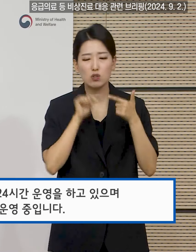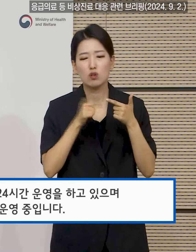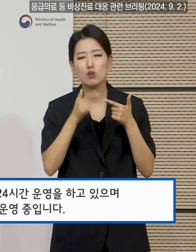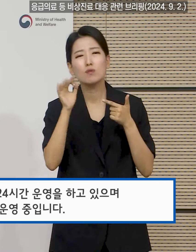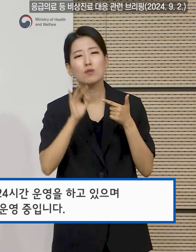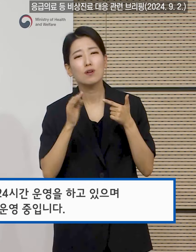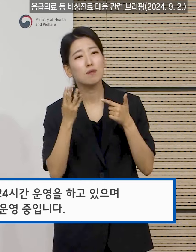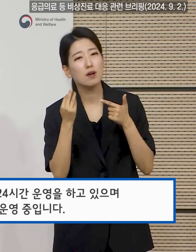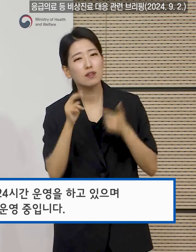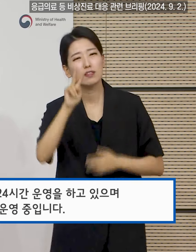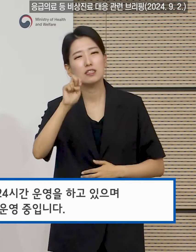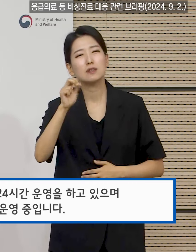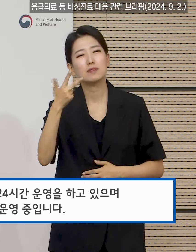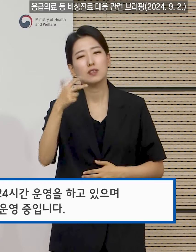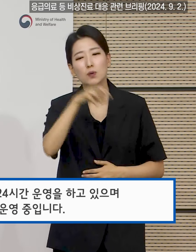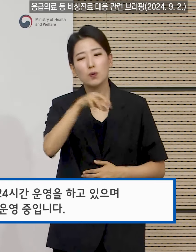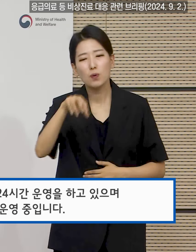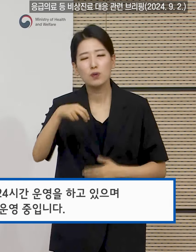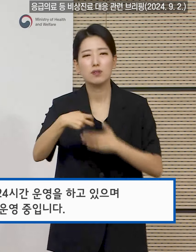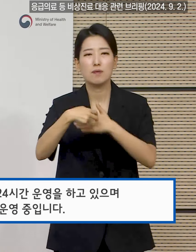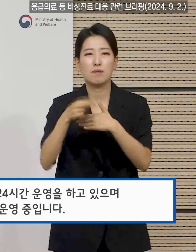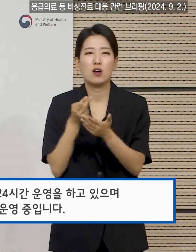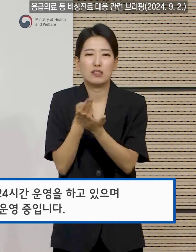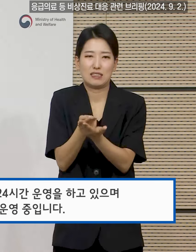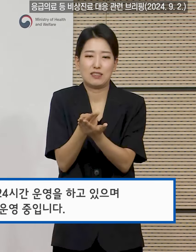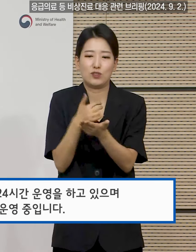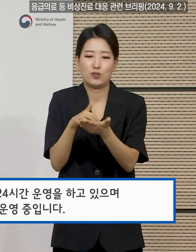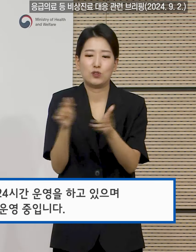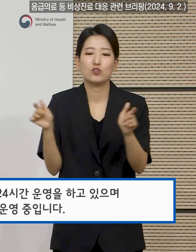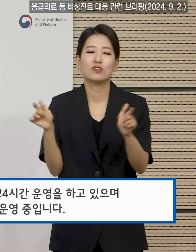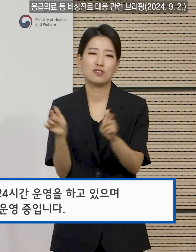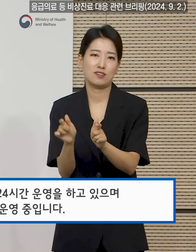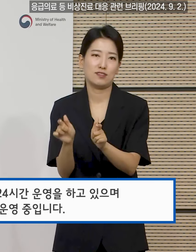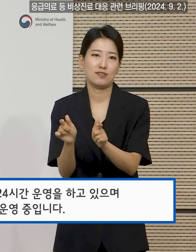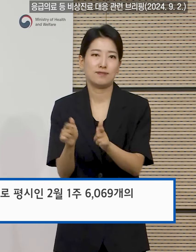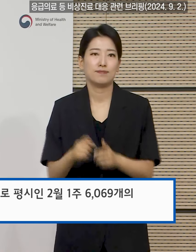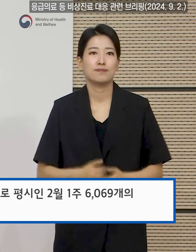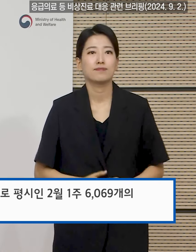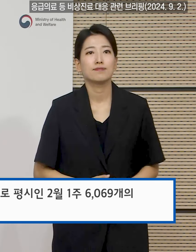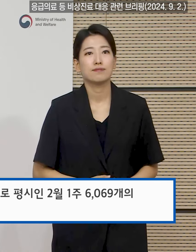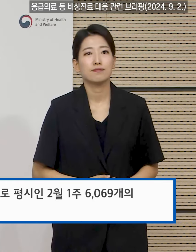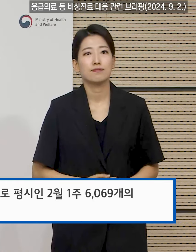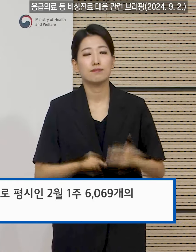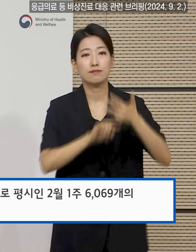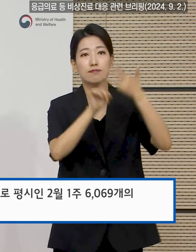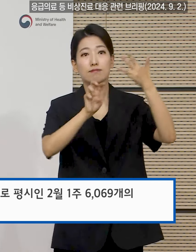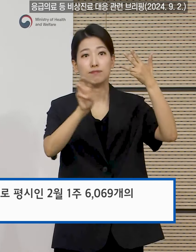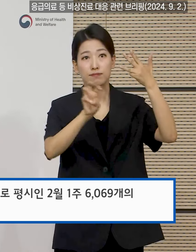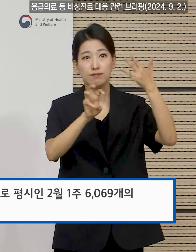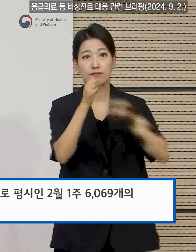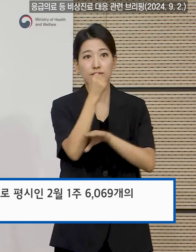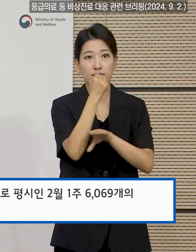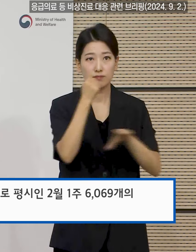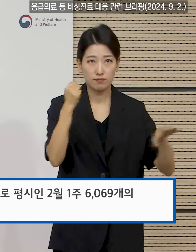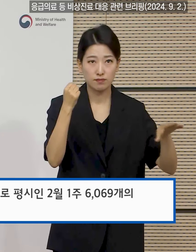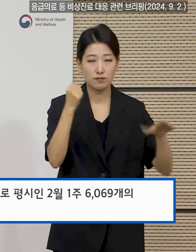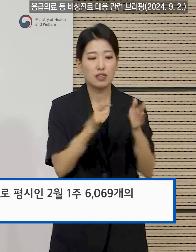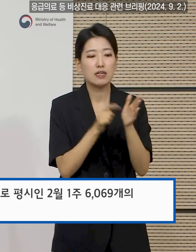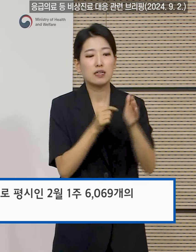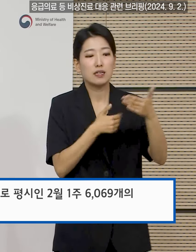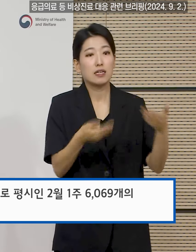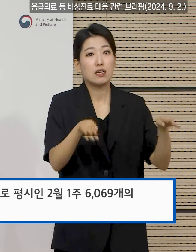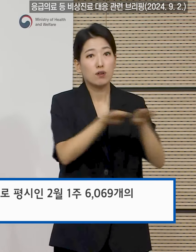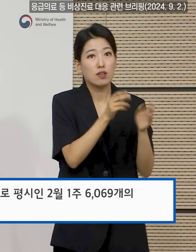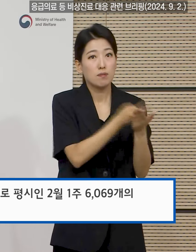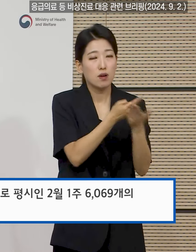해당하는 27개소는 병상을 축소하여 운영 중입니다. 8월 30일 기준 응급의료기관